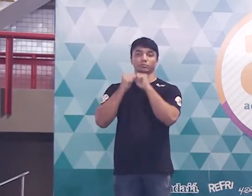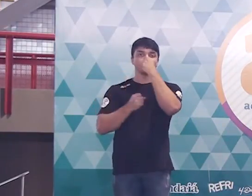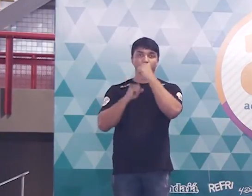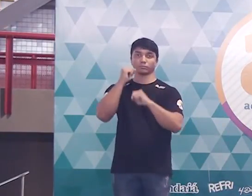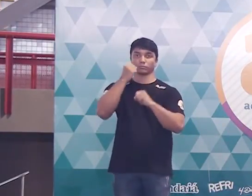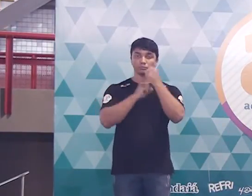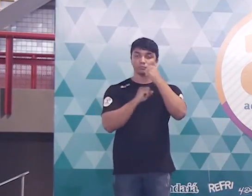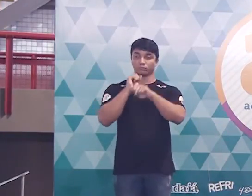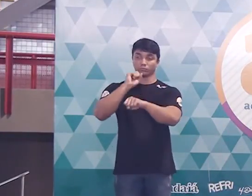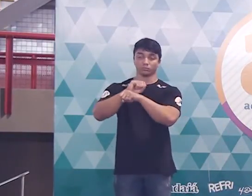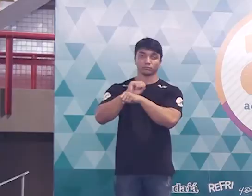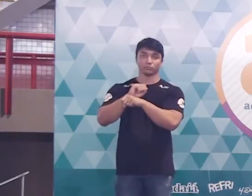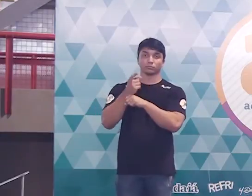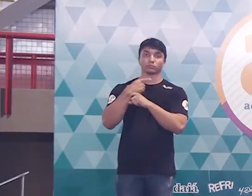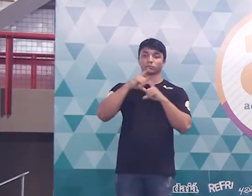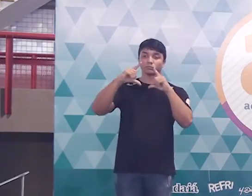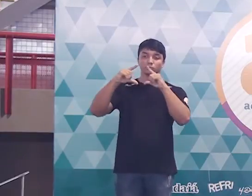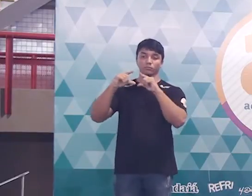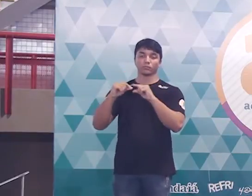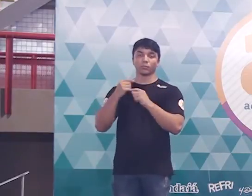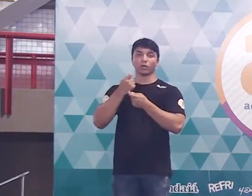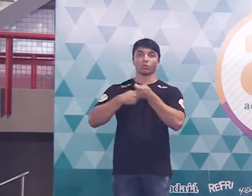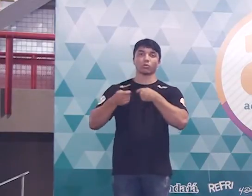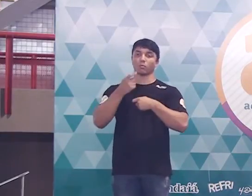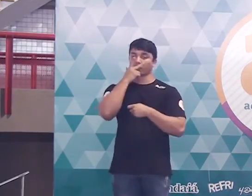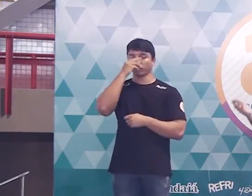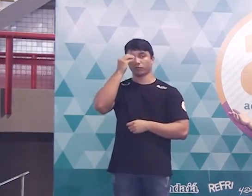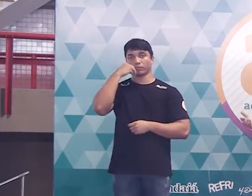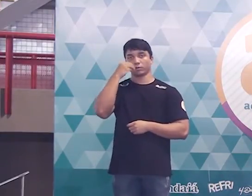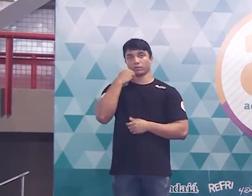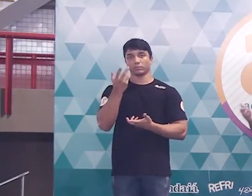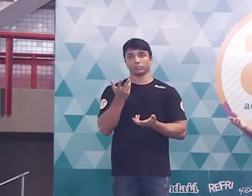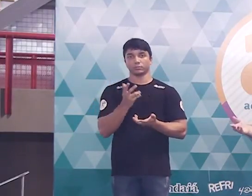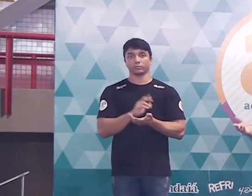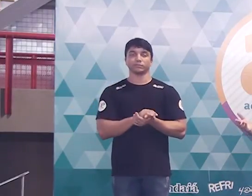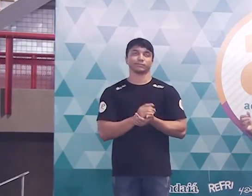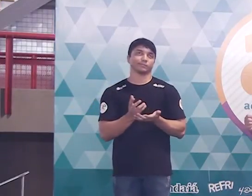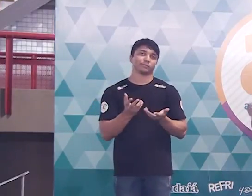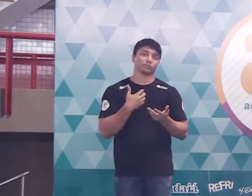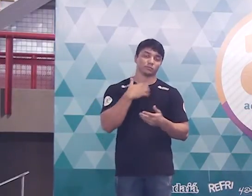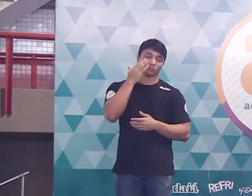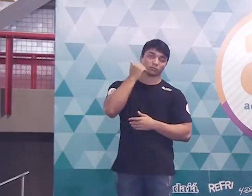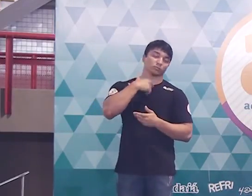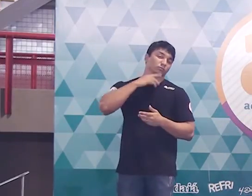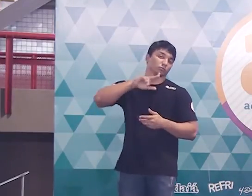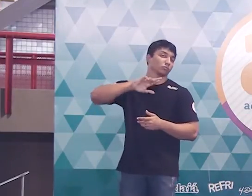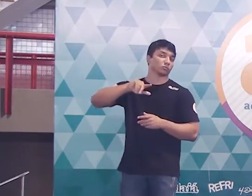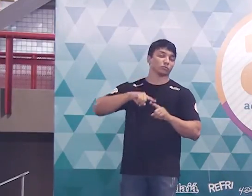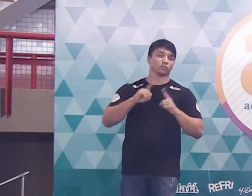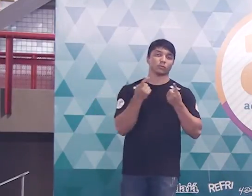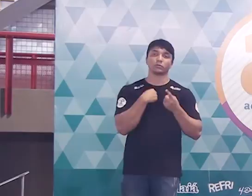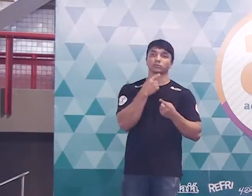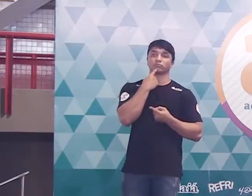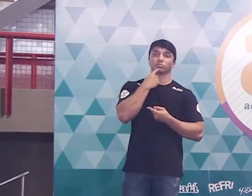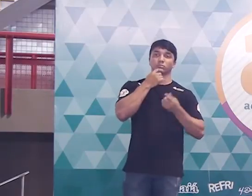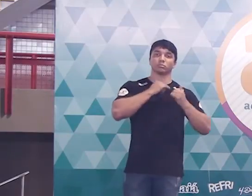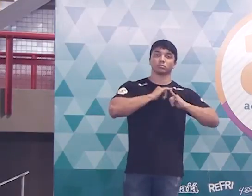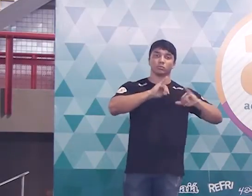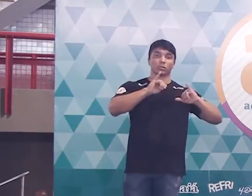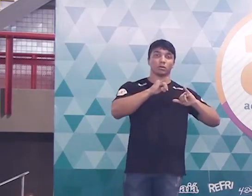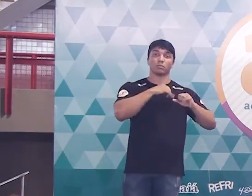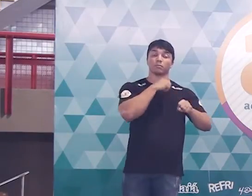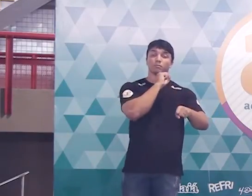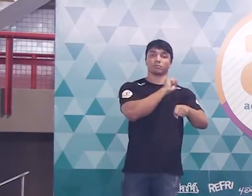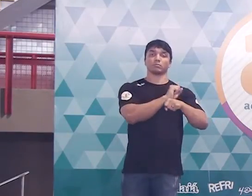produzir e eles acabem se tornando uma economia mais fraca. Claro que a ideia não é essa, mas o fato é que recentemente ele